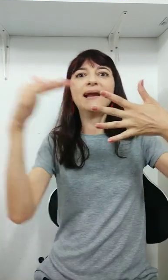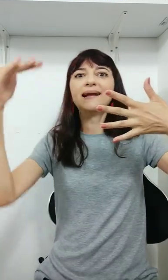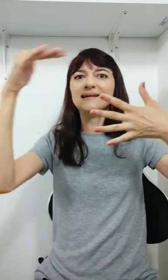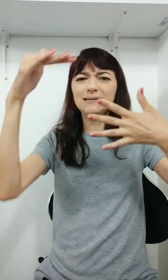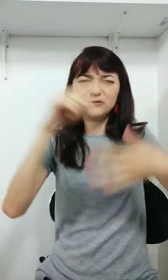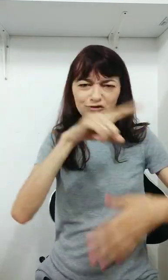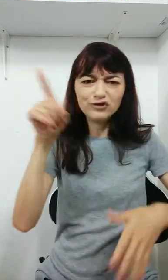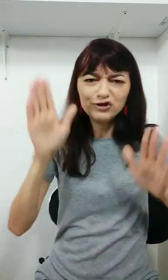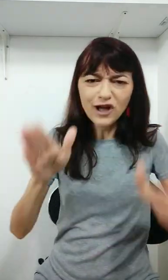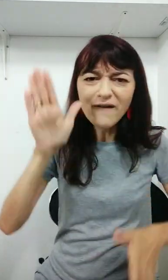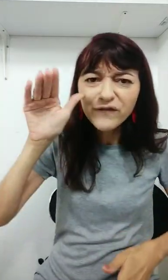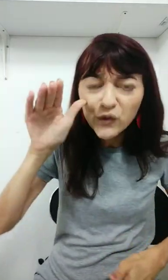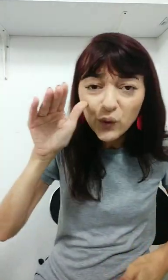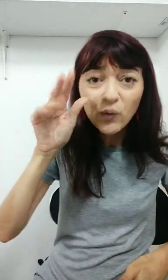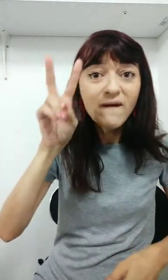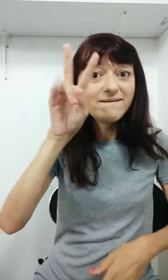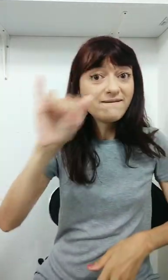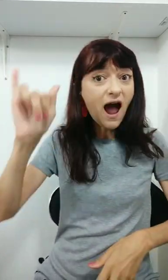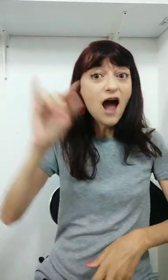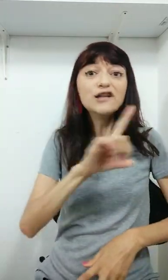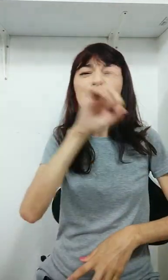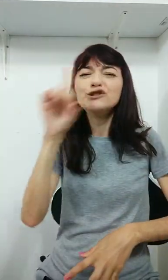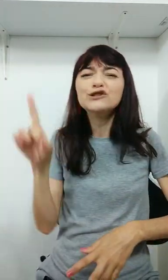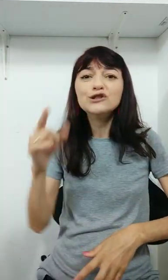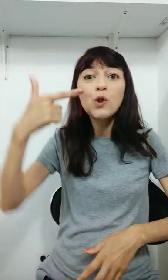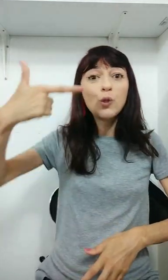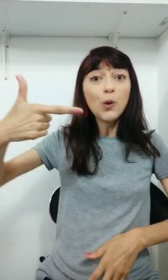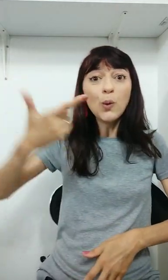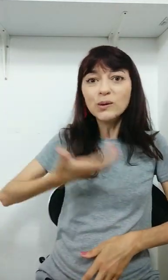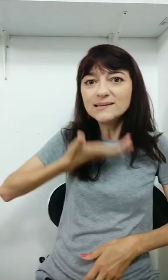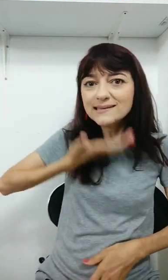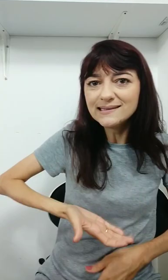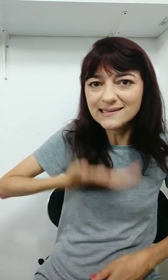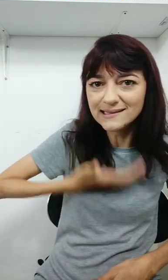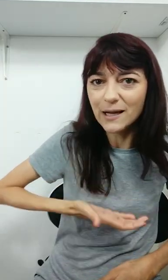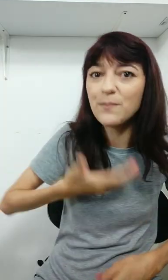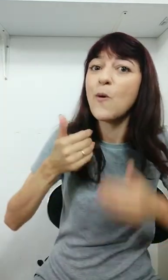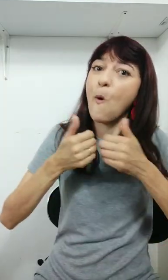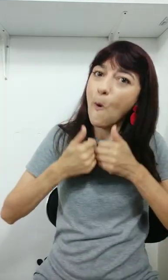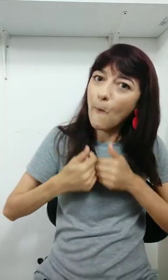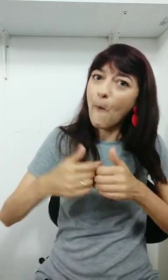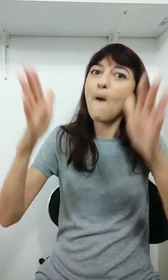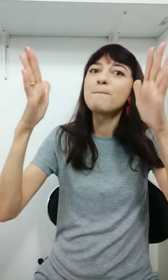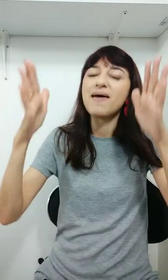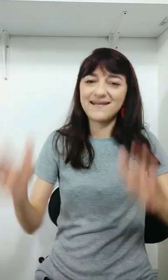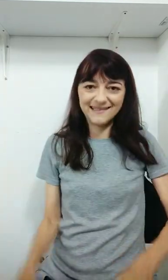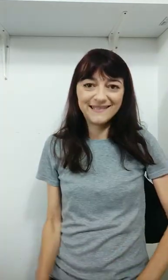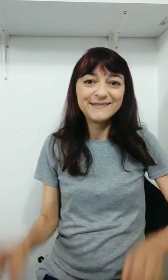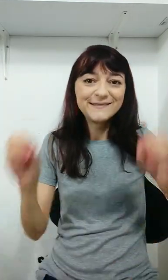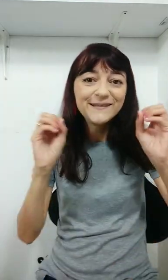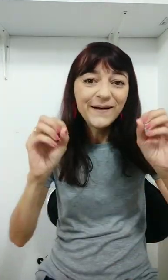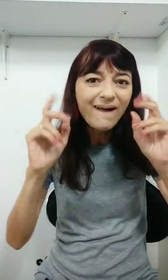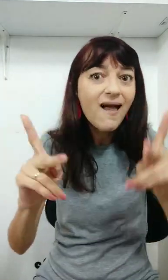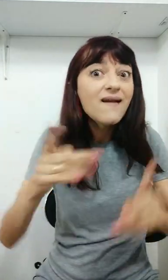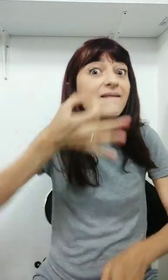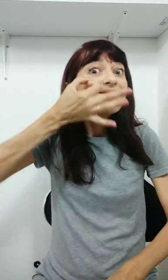vai ter um evento gratuito. Eu não sei se vocês já me viram comentar aqui, tá? Do dia 2 de dezembro, né? Vai começar uma semana de